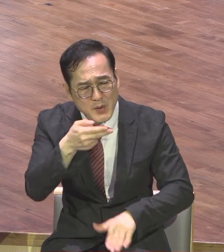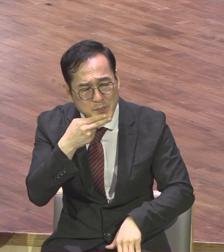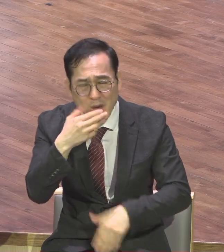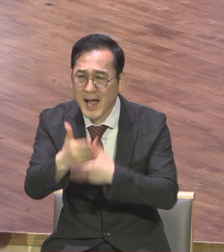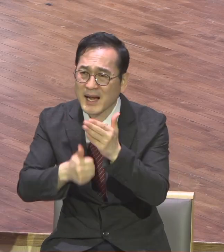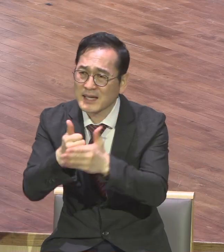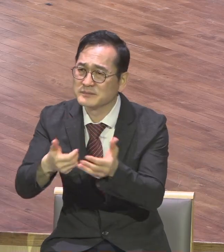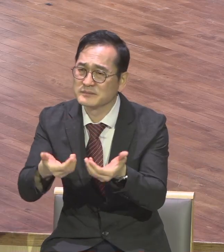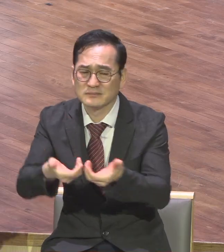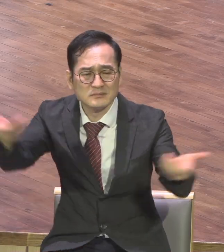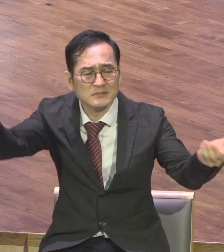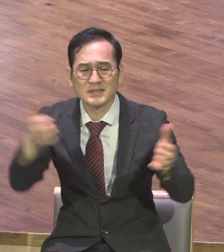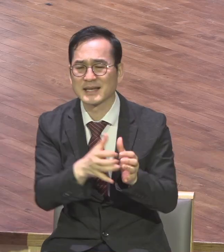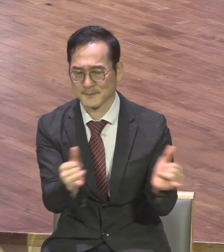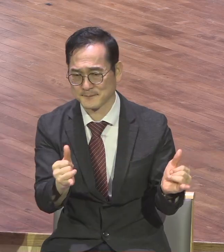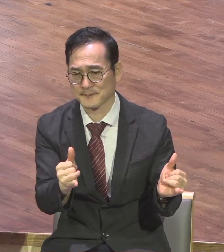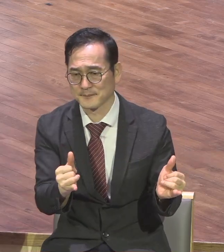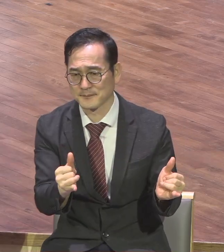자이더니